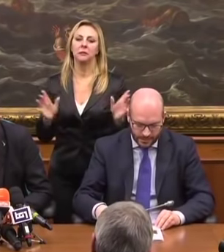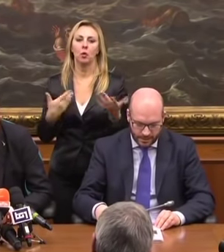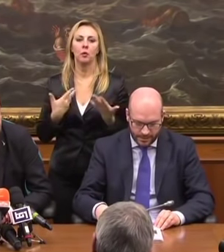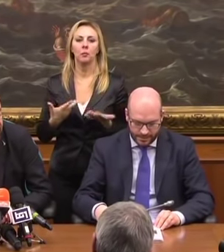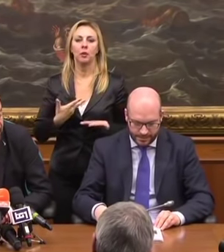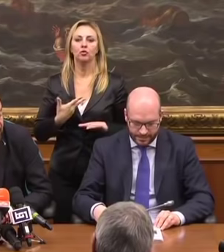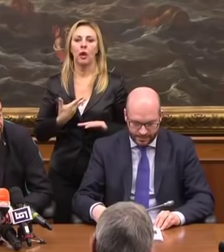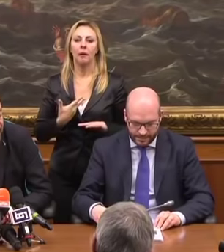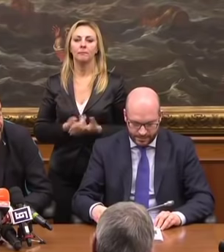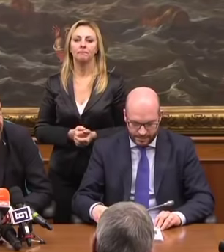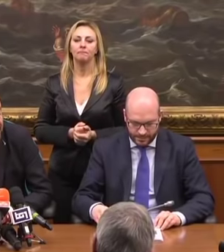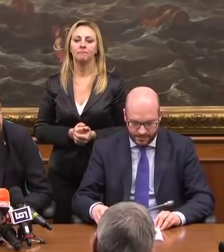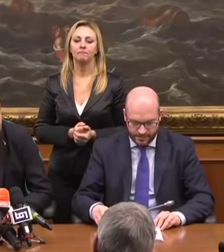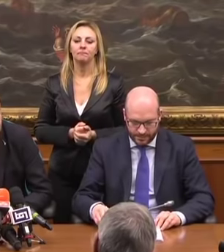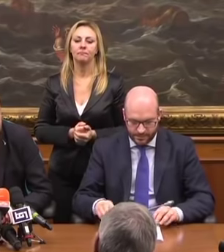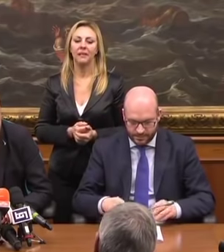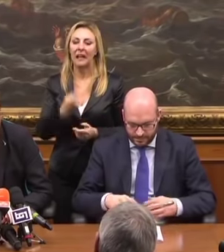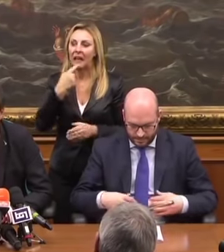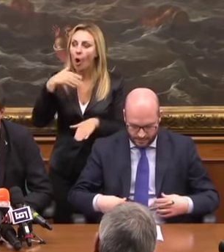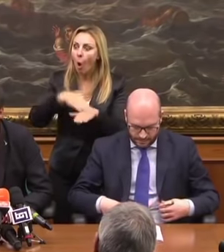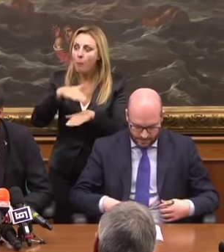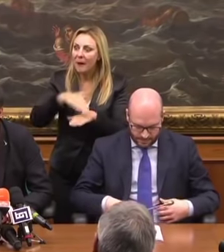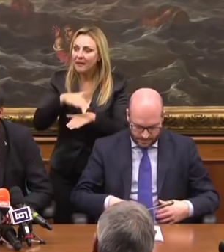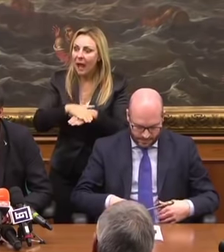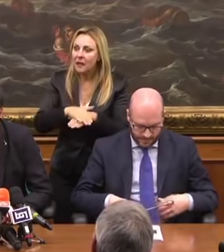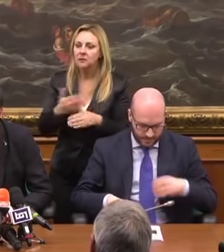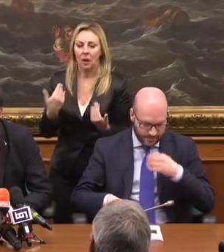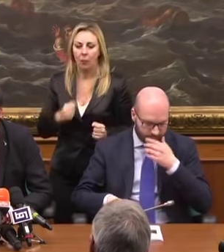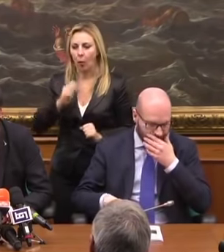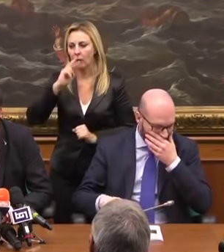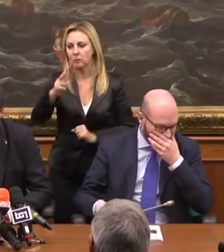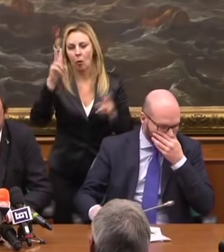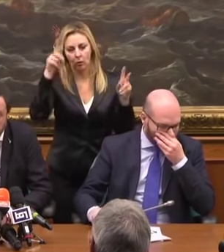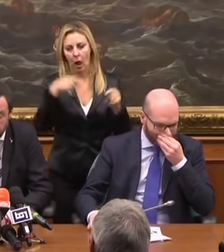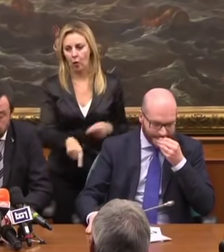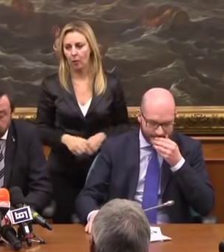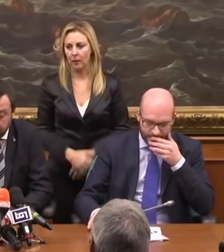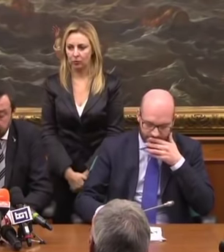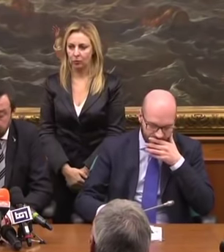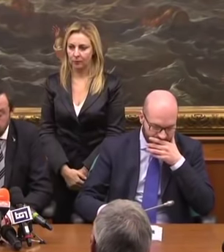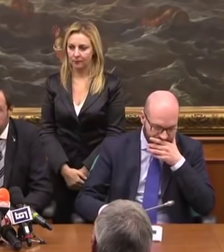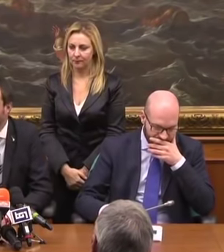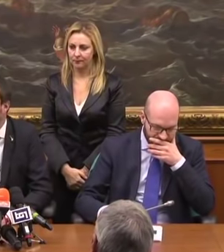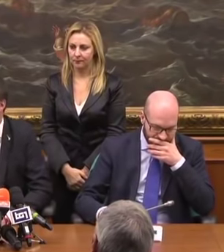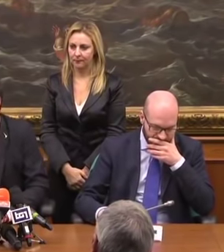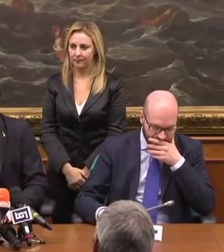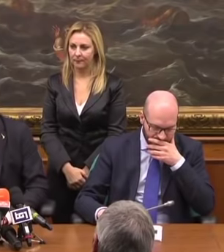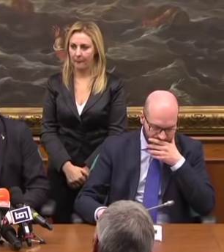avete chi è di massima competenza per rispondere su questo tema.